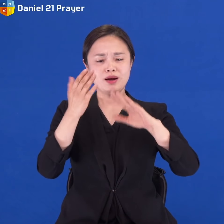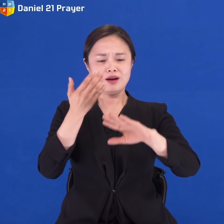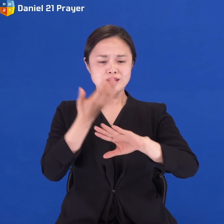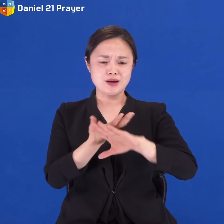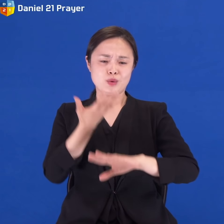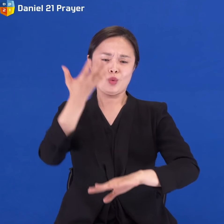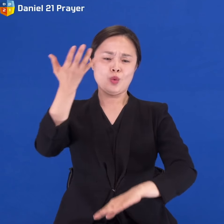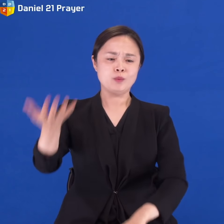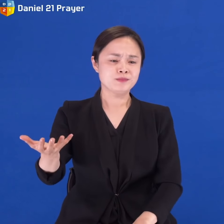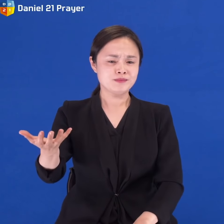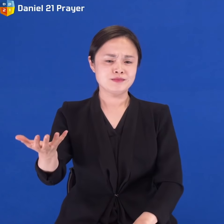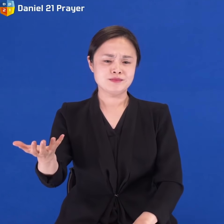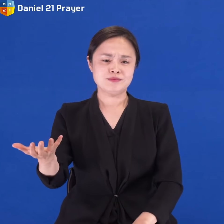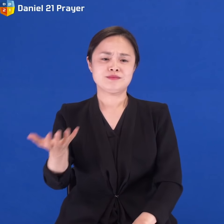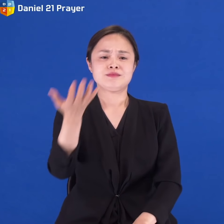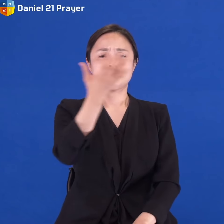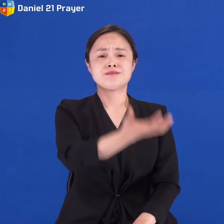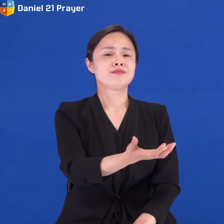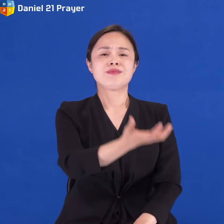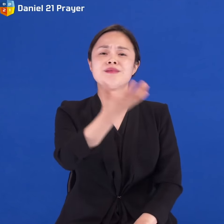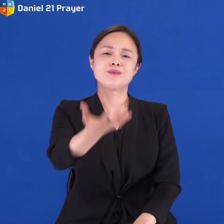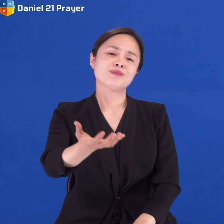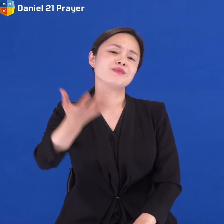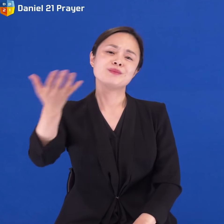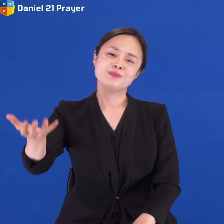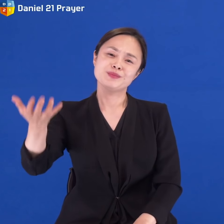하면서 옮겼습니다.